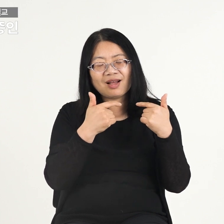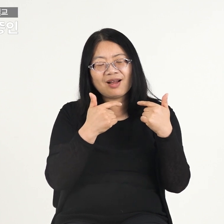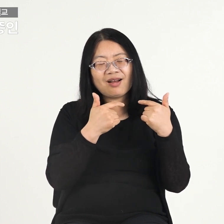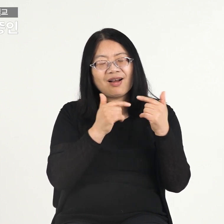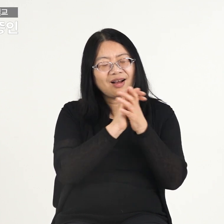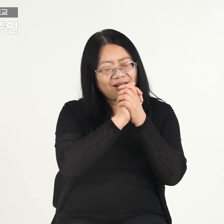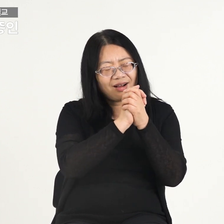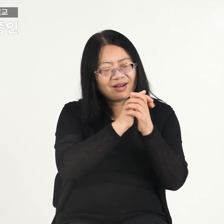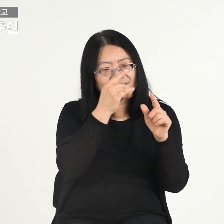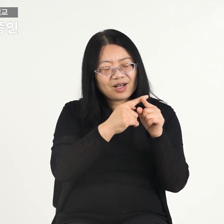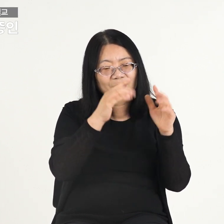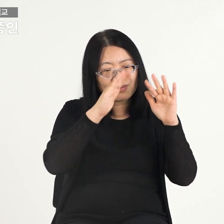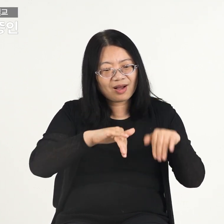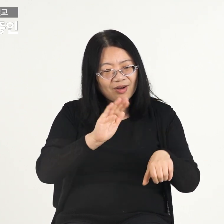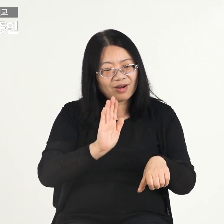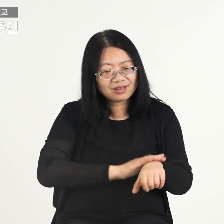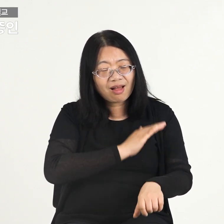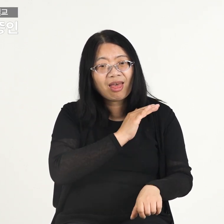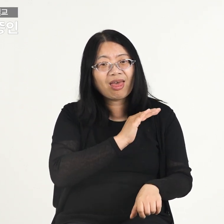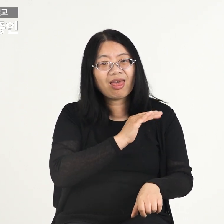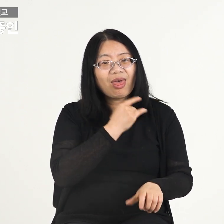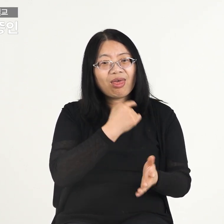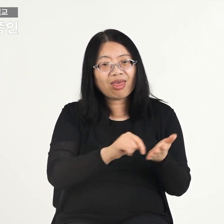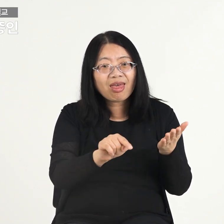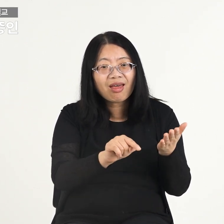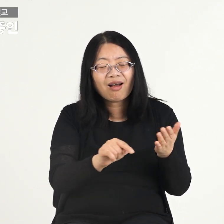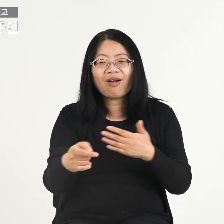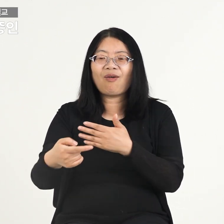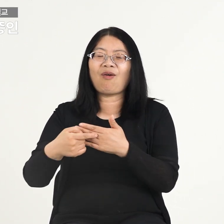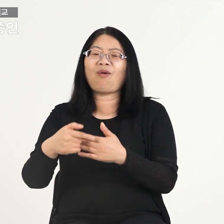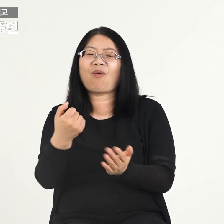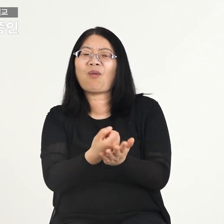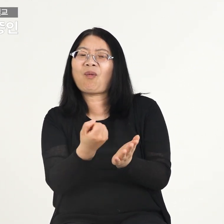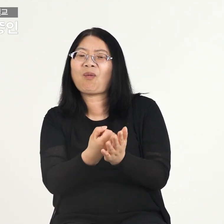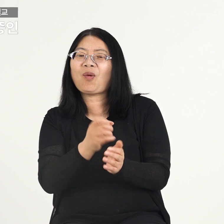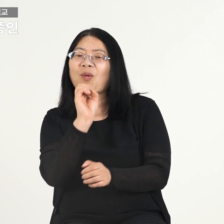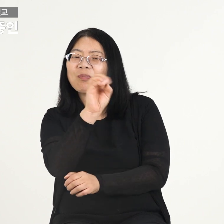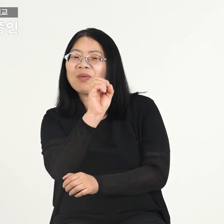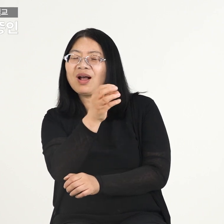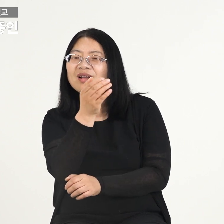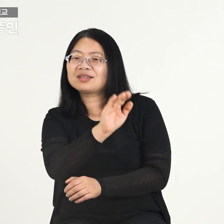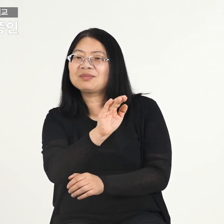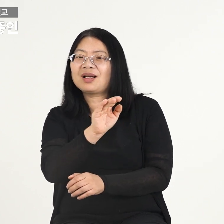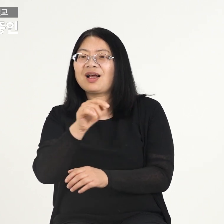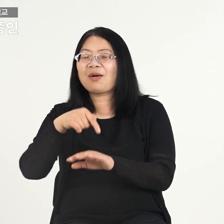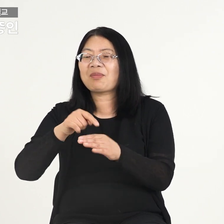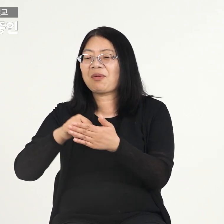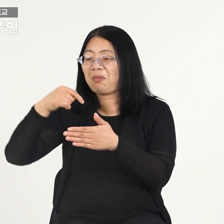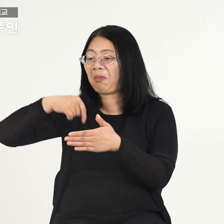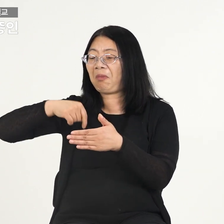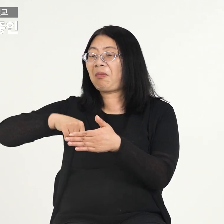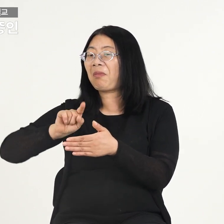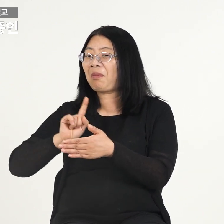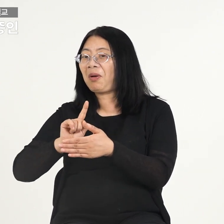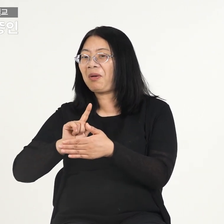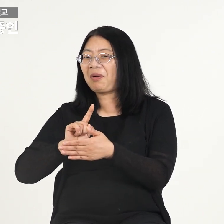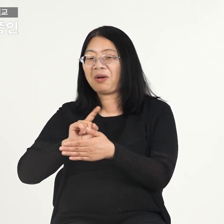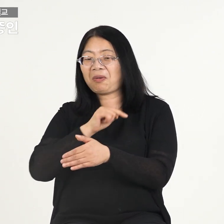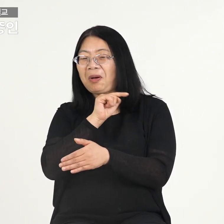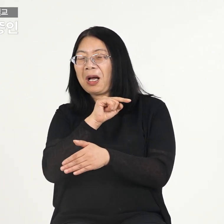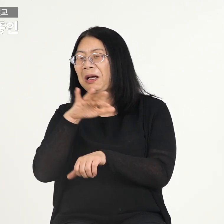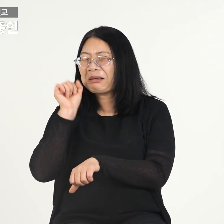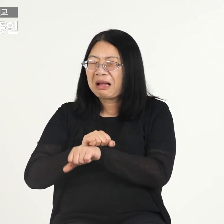부르다가 망하고 잘못되면 겉으로는 아이고 어떡하냐 그러는 것 같아도 속으로는